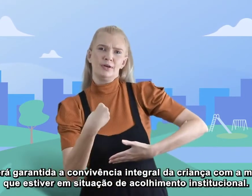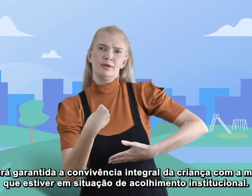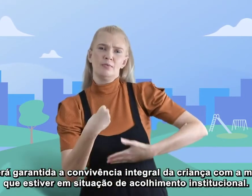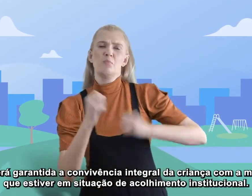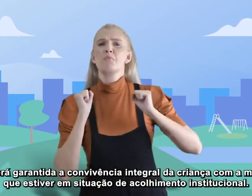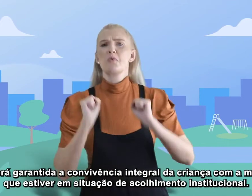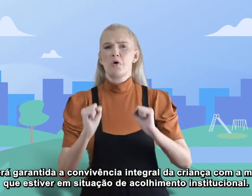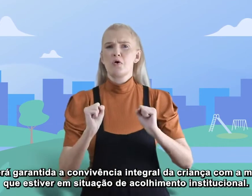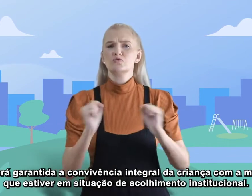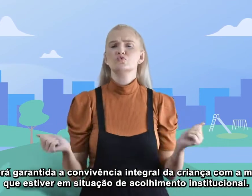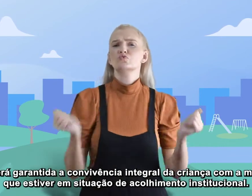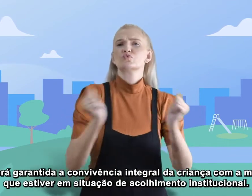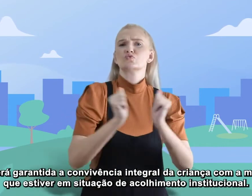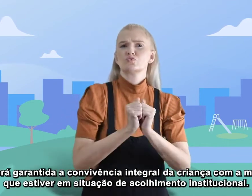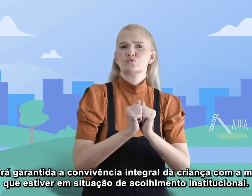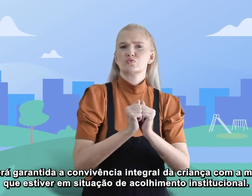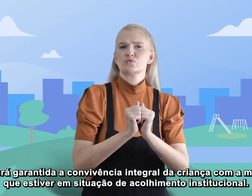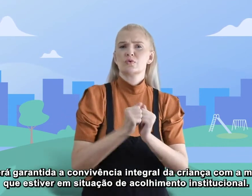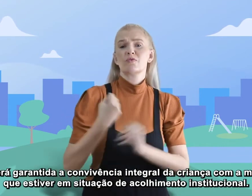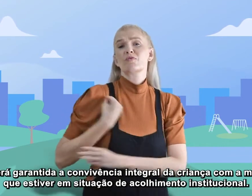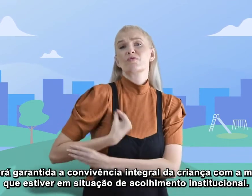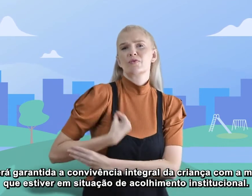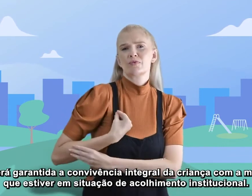estiver em situação de acolhimento institucional.